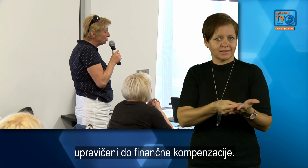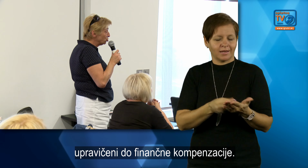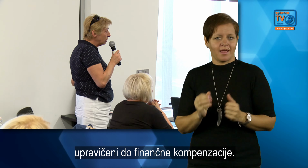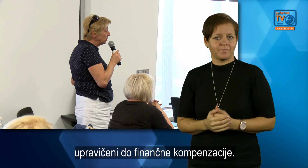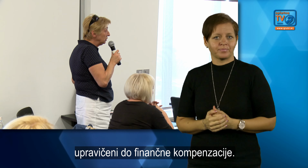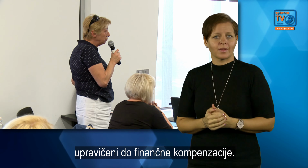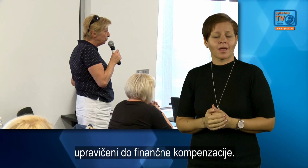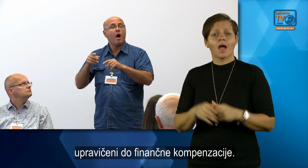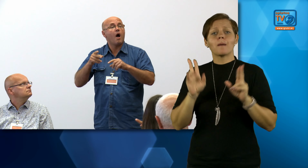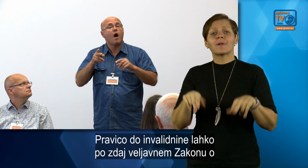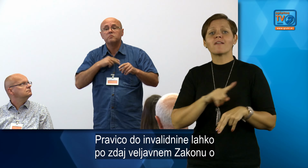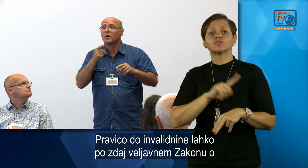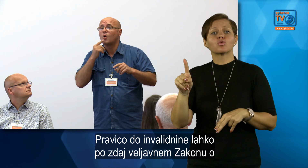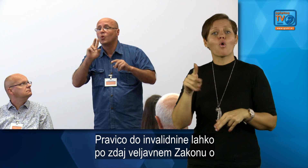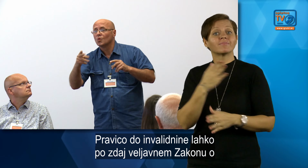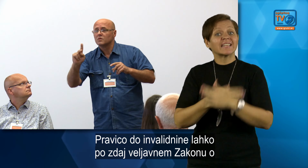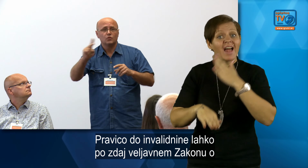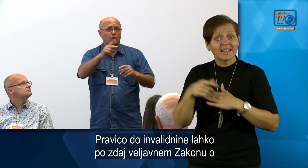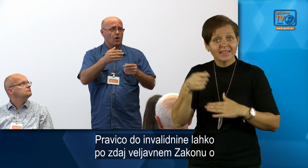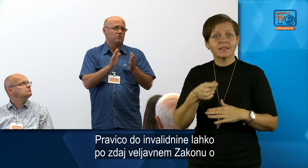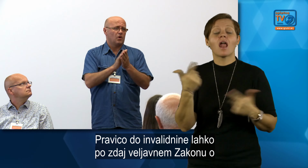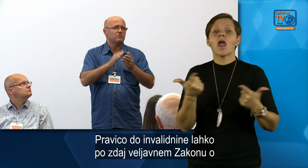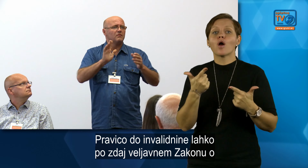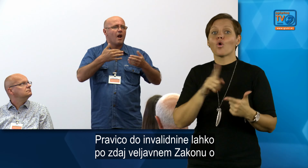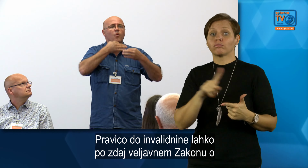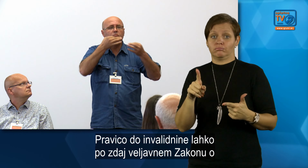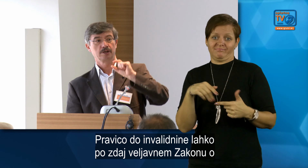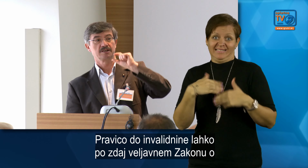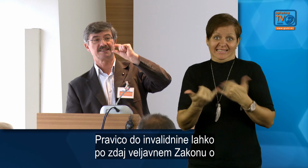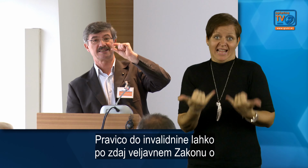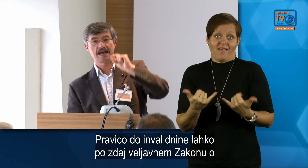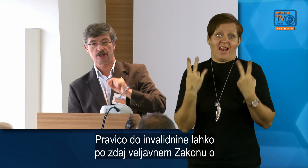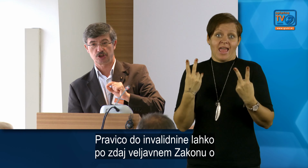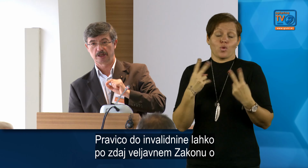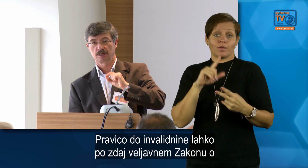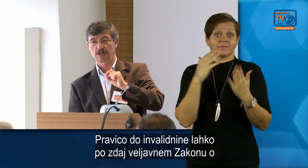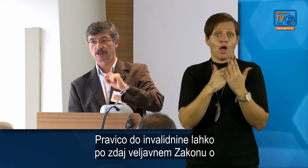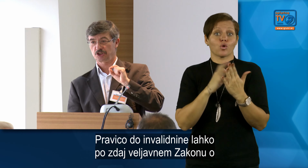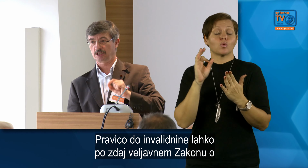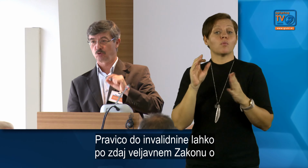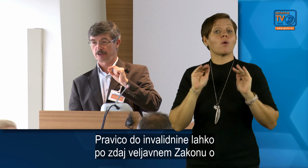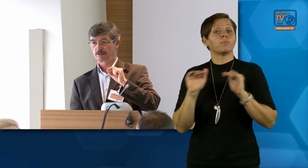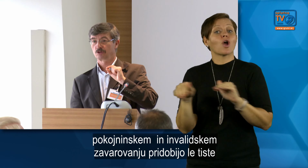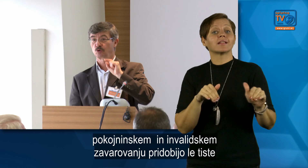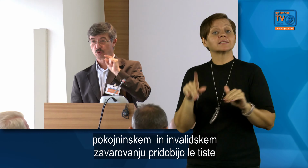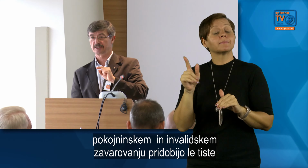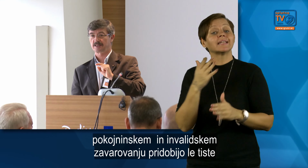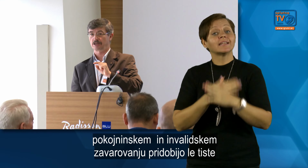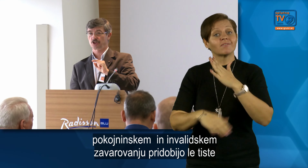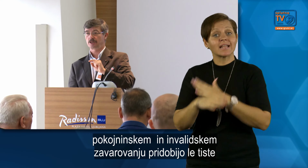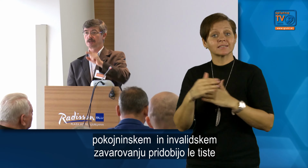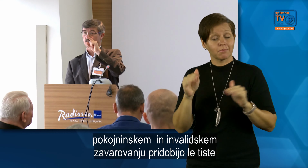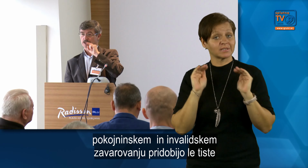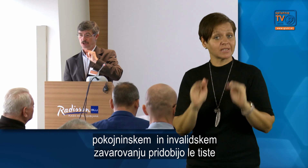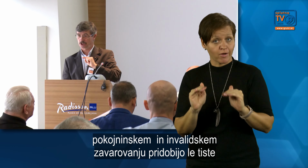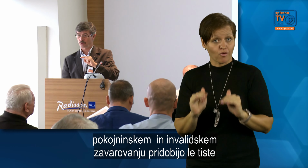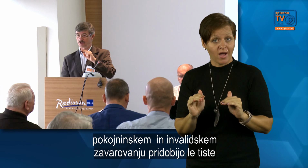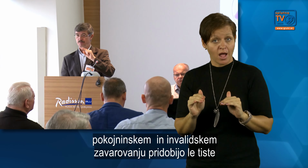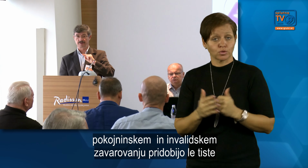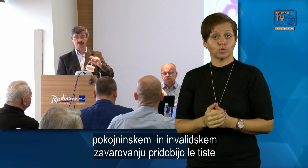finančne kompenzacije. Pravico do invalidnine lahko po zdaj veljavnem zakonu o pokojninskem in